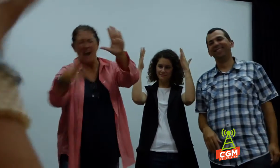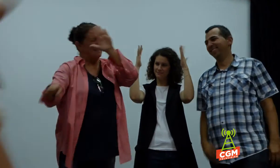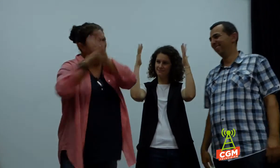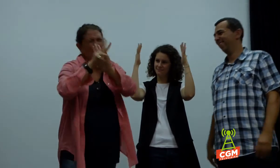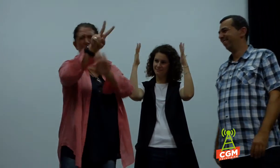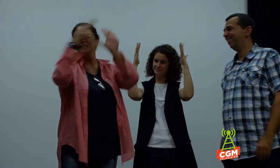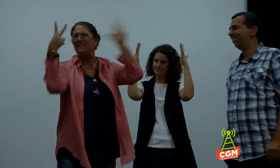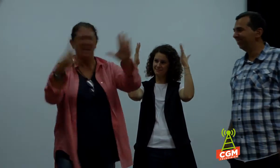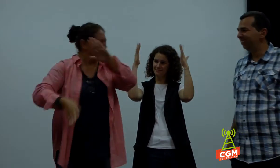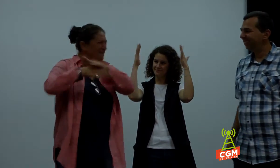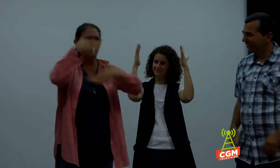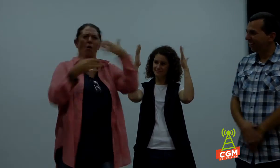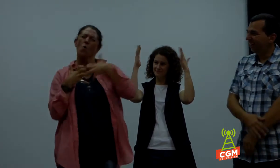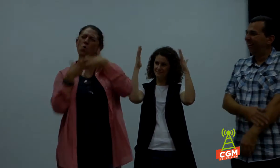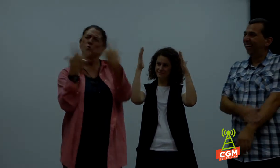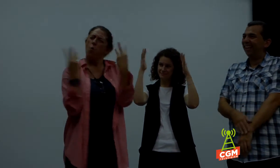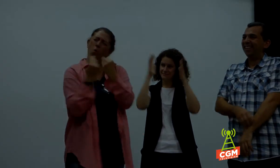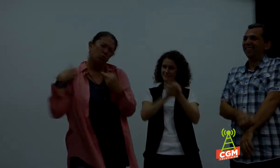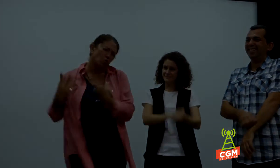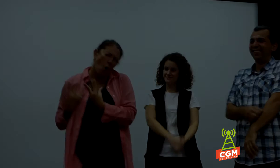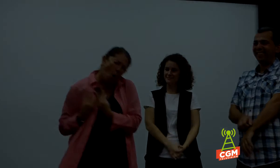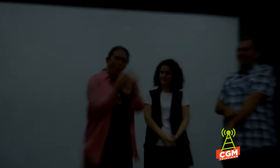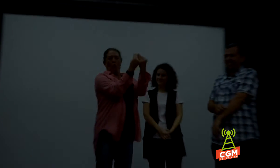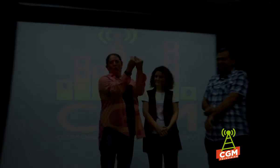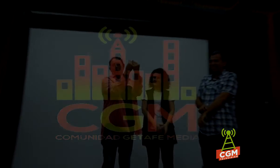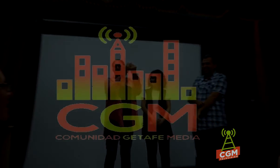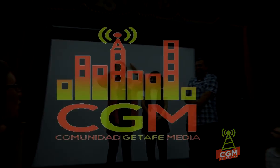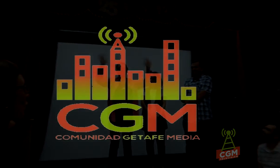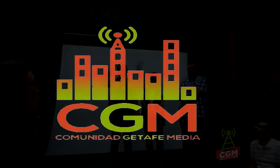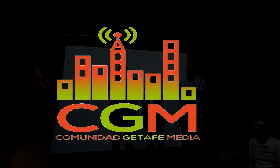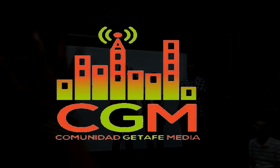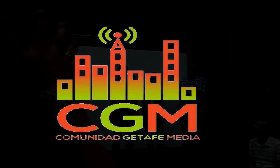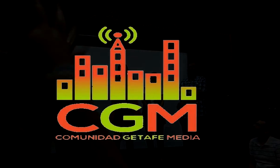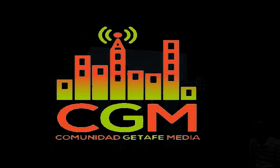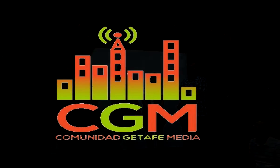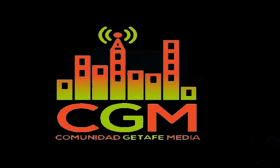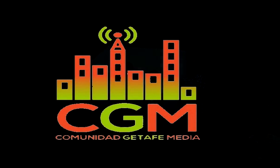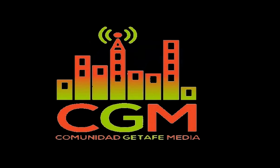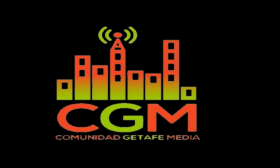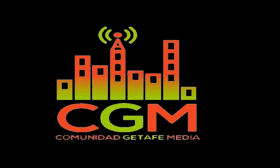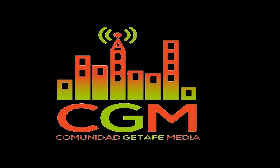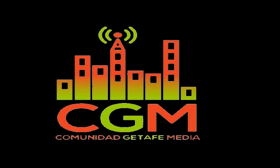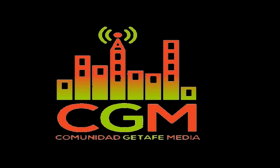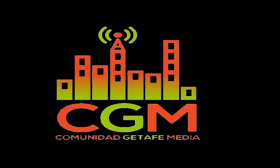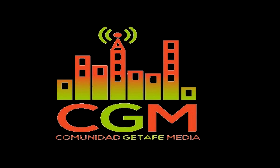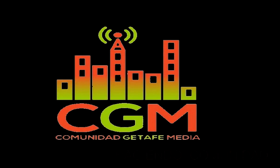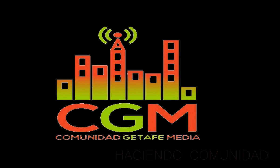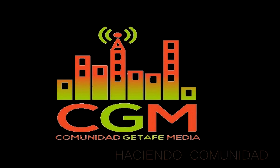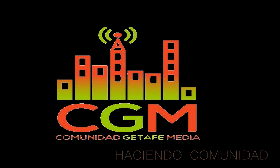reconocer, luchando por el 26 aniversario, 27, y todos juntos lucharemos. Y bueno, un abrazo para todos.